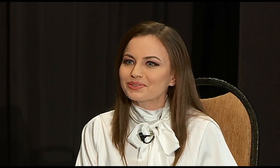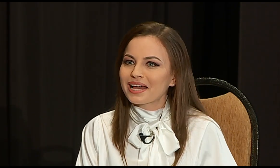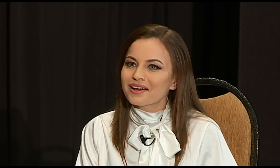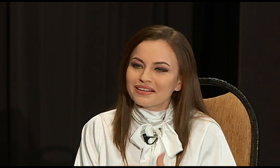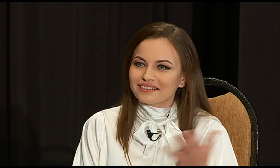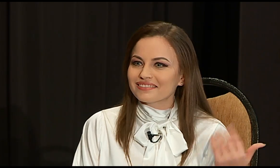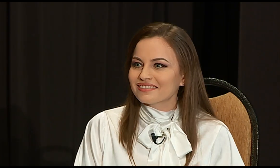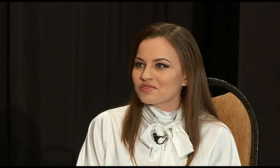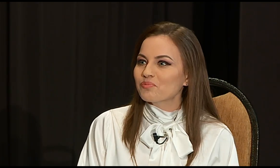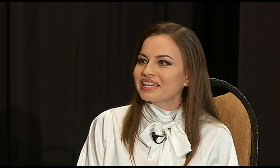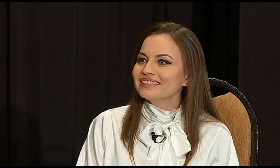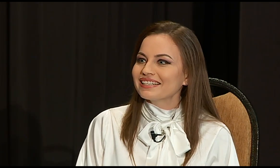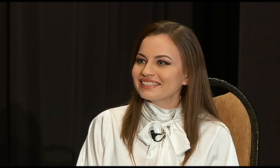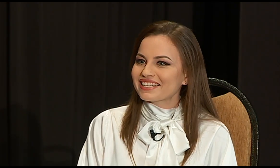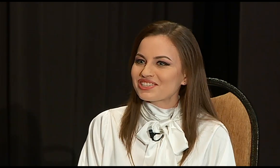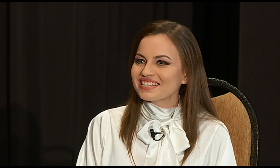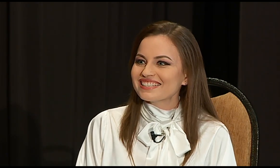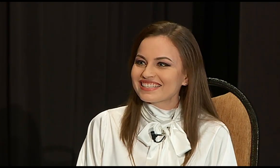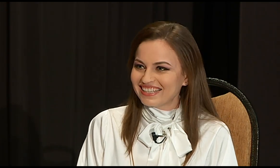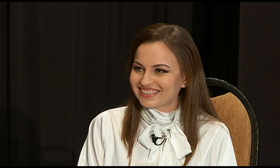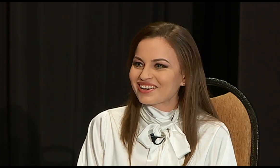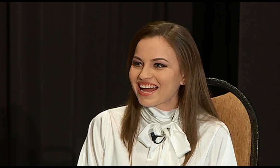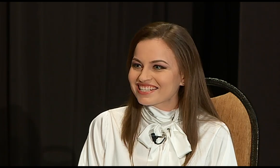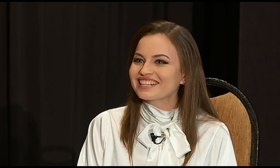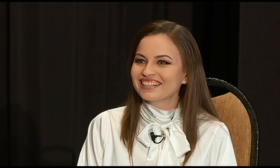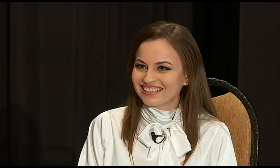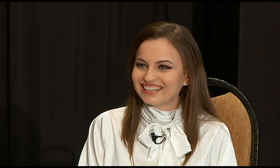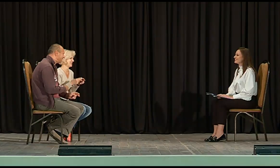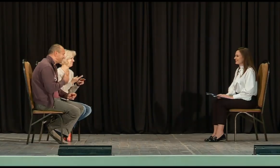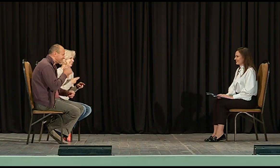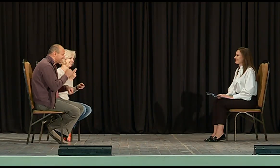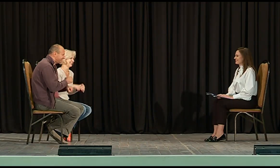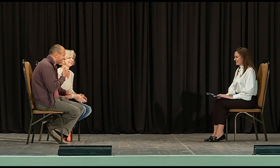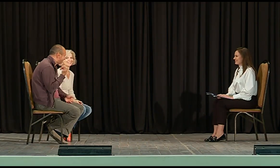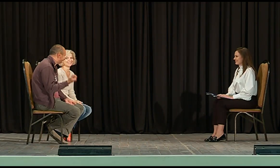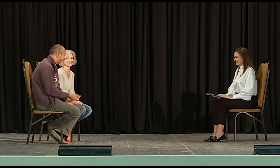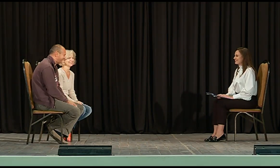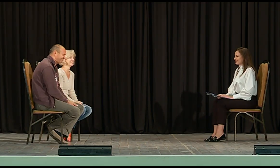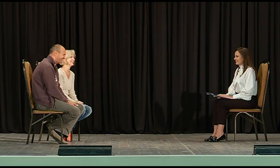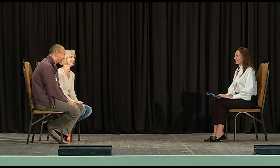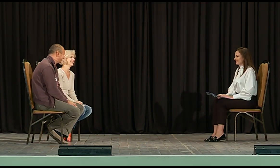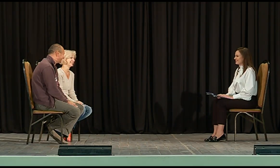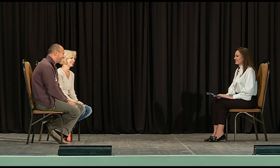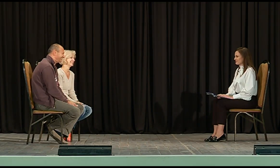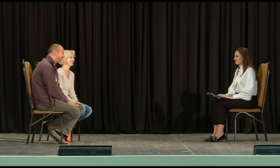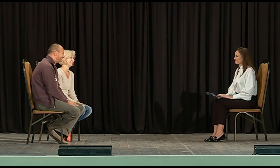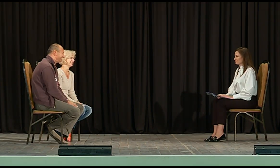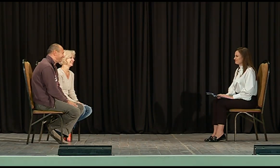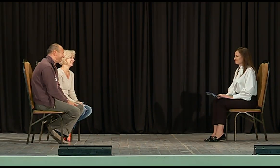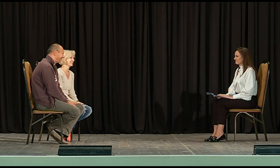altuia, cu prietenii când ieșiți în oraș? Fix așa ca din școală. Cum am fost în școală, așa